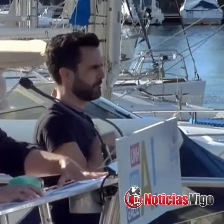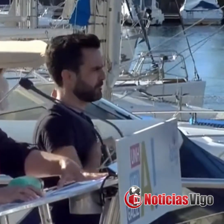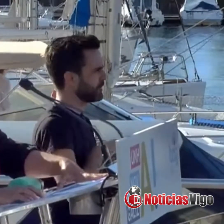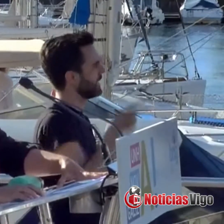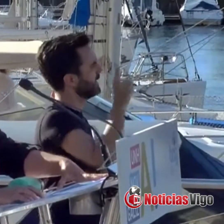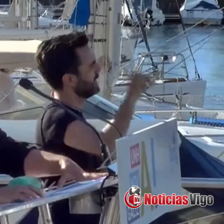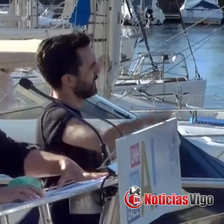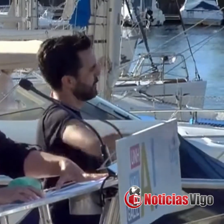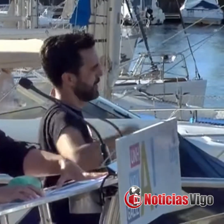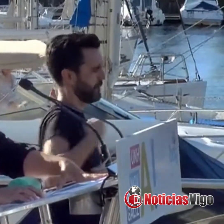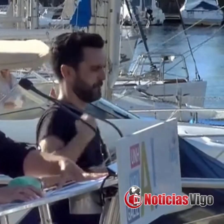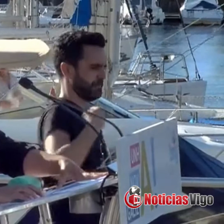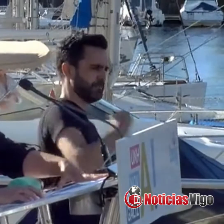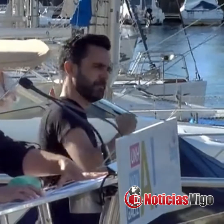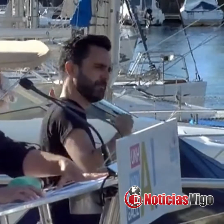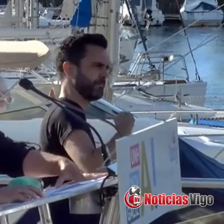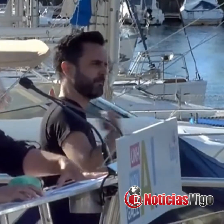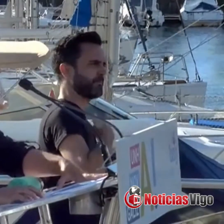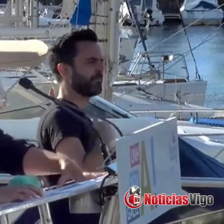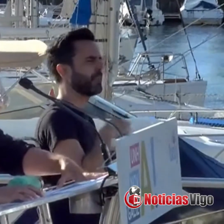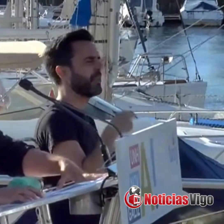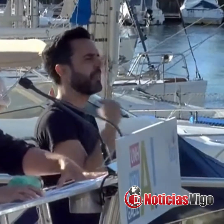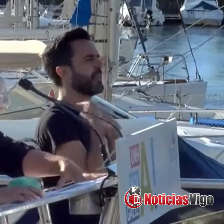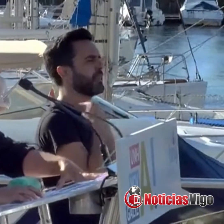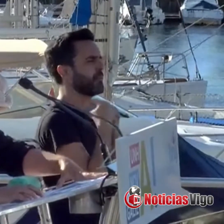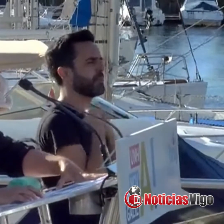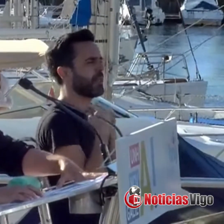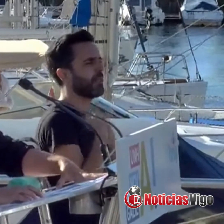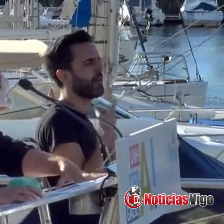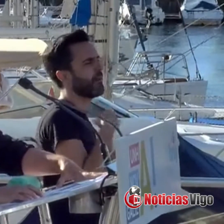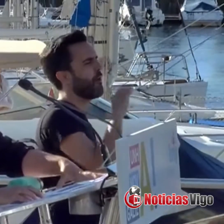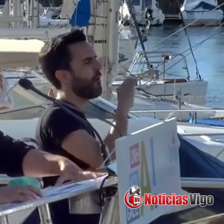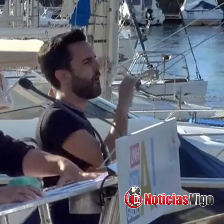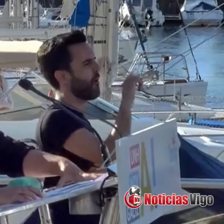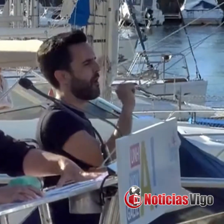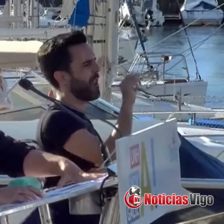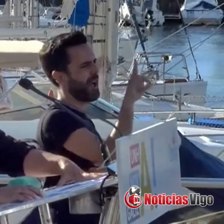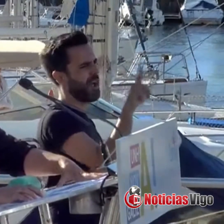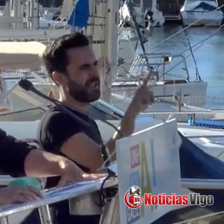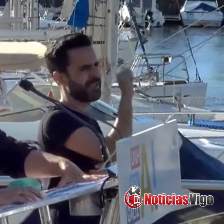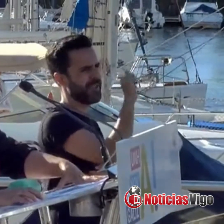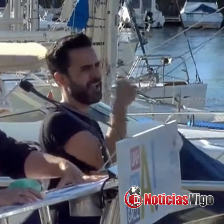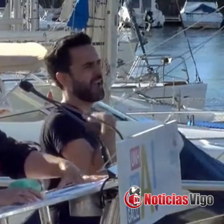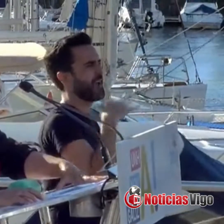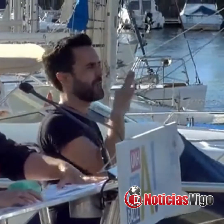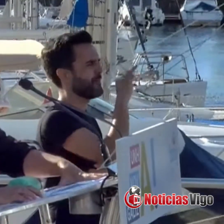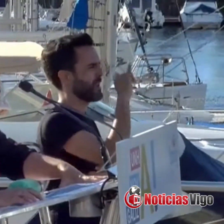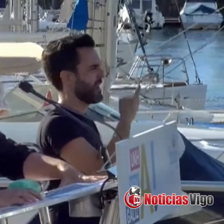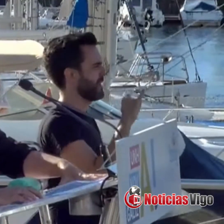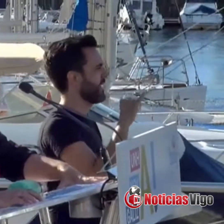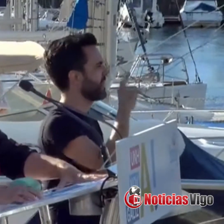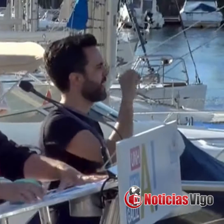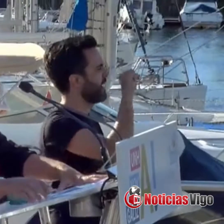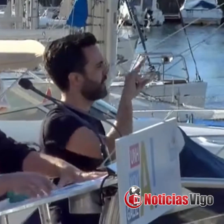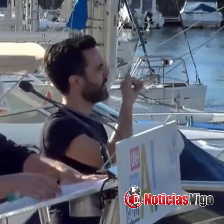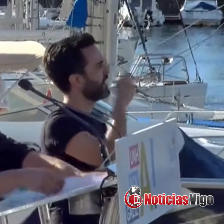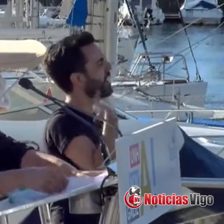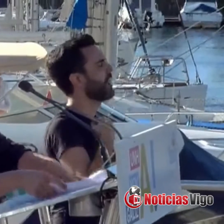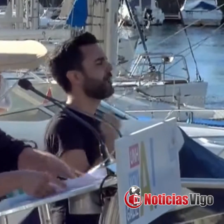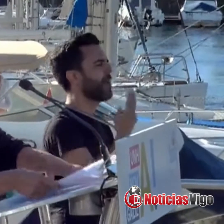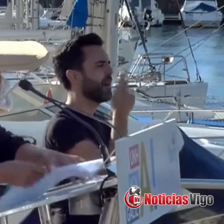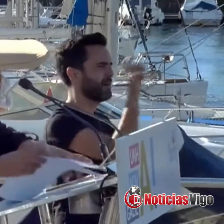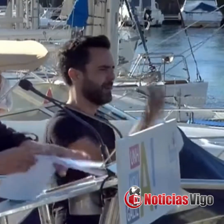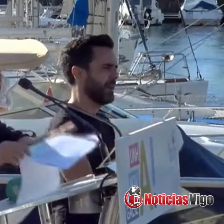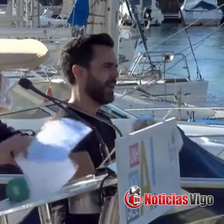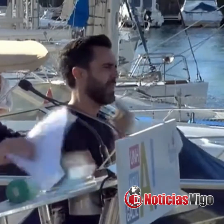tamén o testigo da deputada de Vigo, Olaia Fernández de Avila, e que é o deputado no Congreso, Néstor Rego.